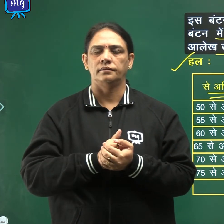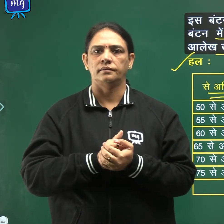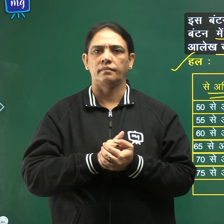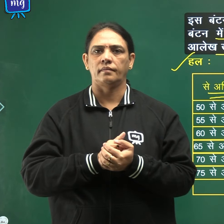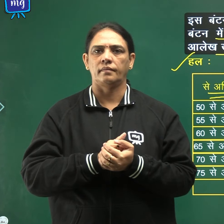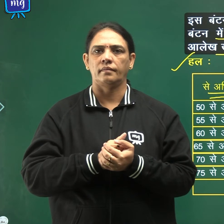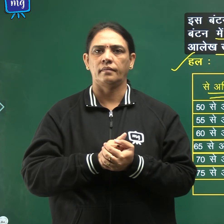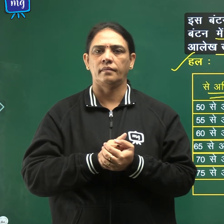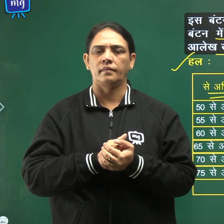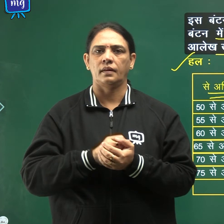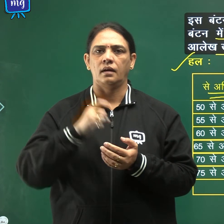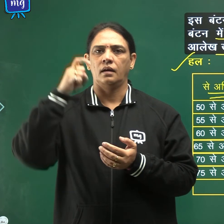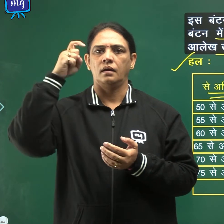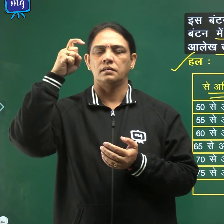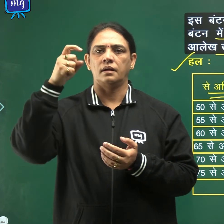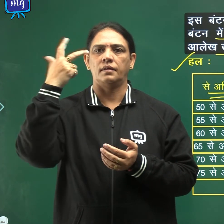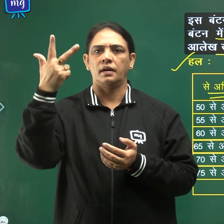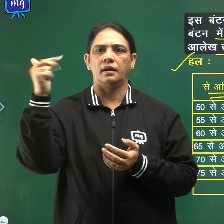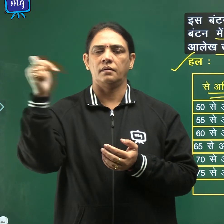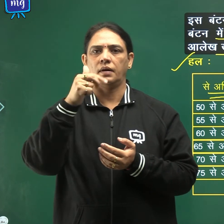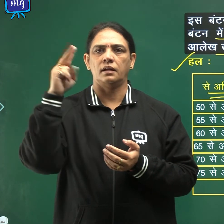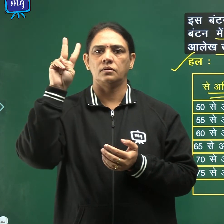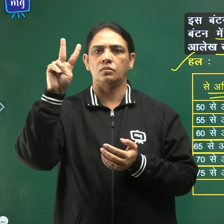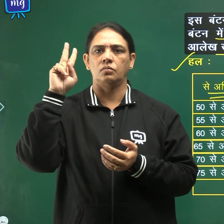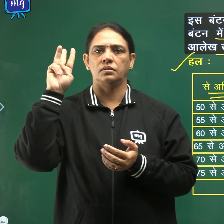78 माइनस 24